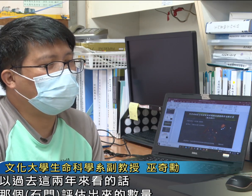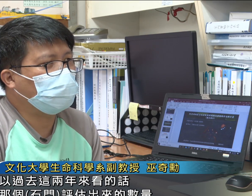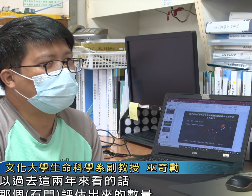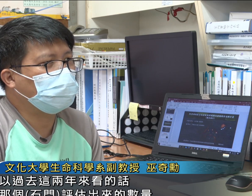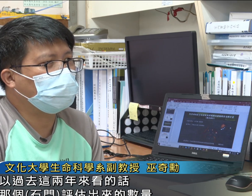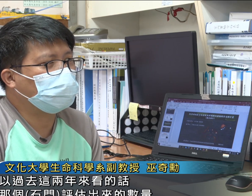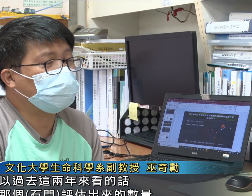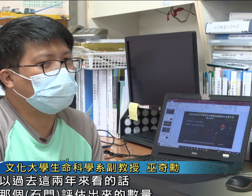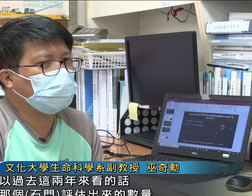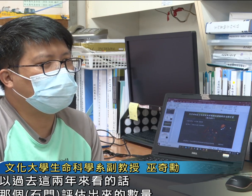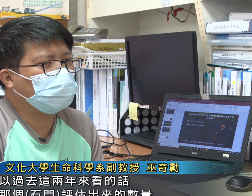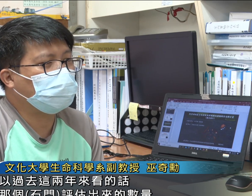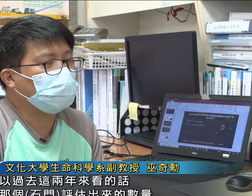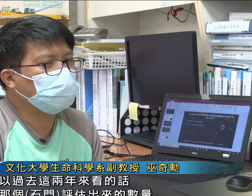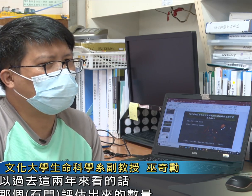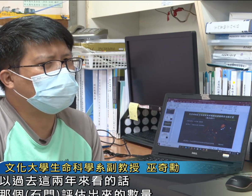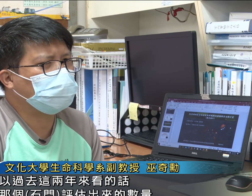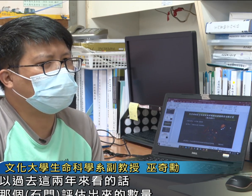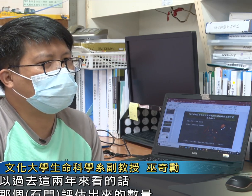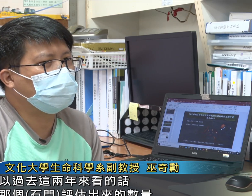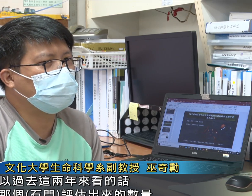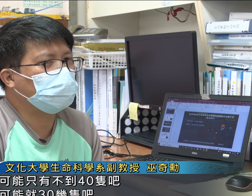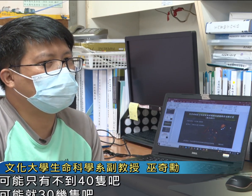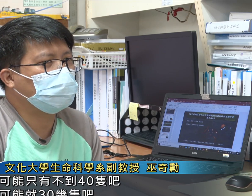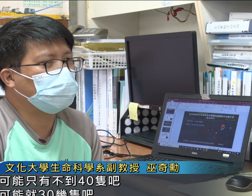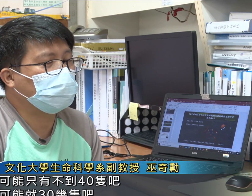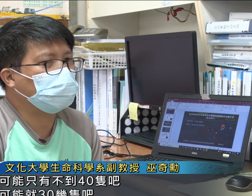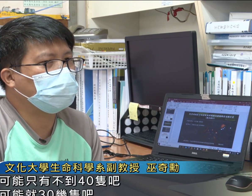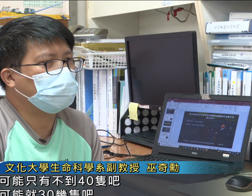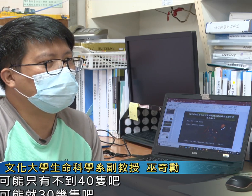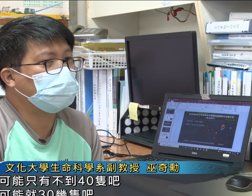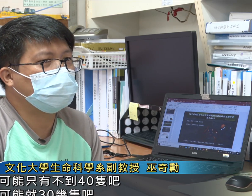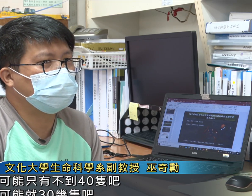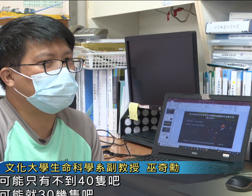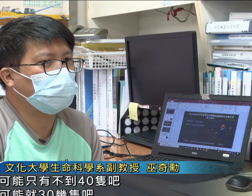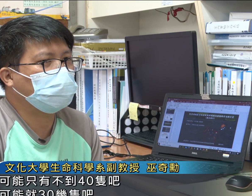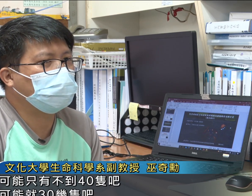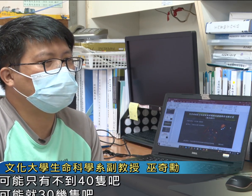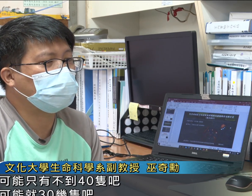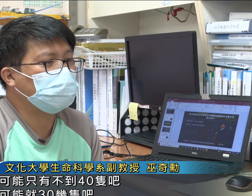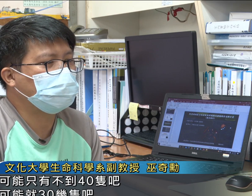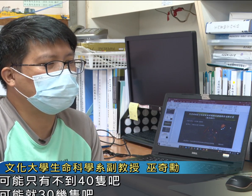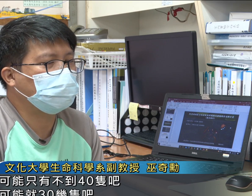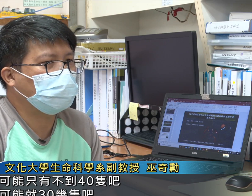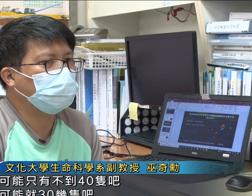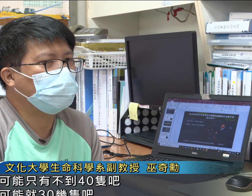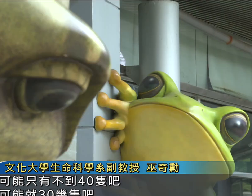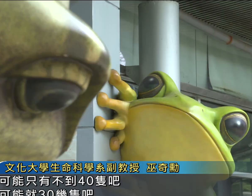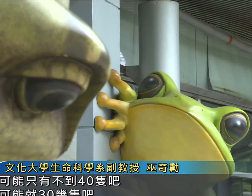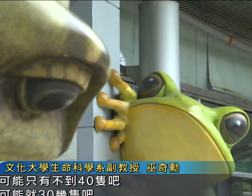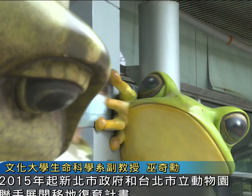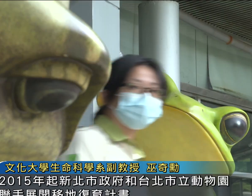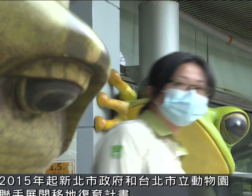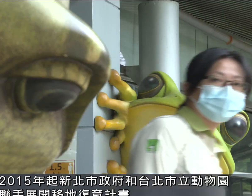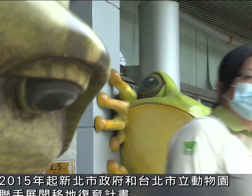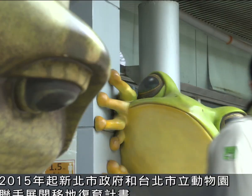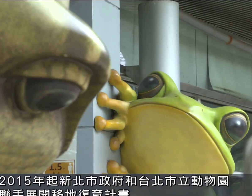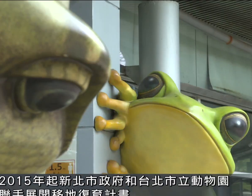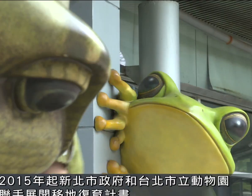话，那个估出来的评估出来的数量可能只有不到四十只吧，可能就三几只吧。 2015年起，新北